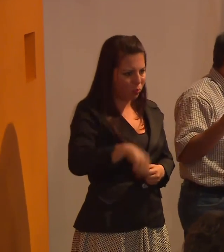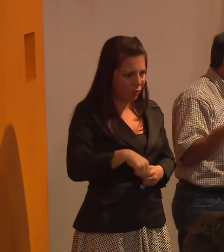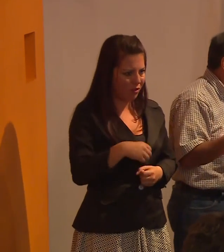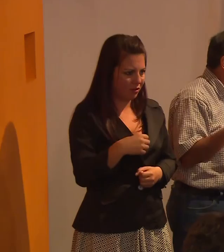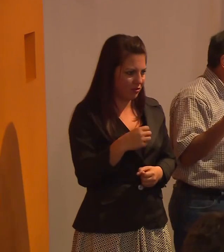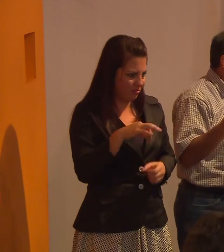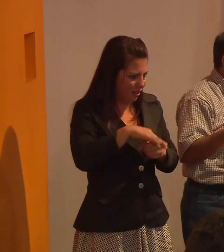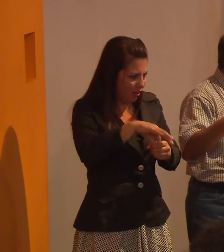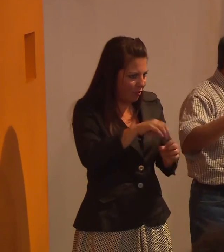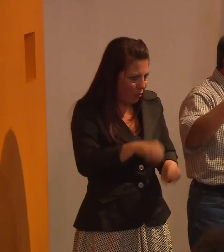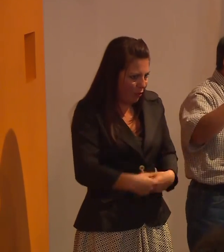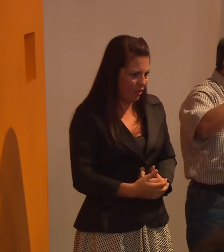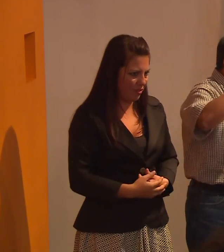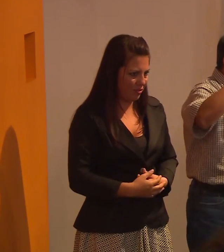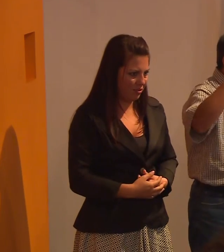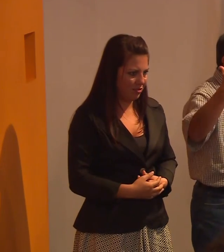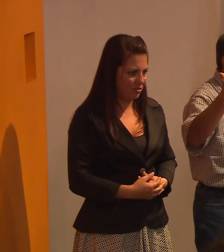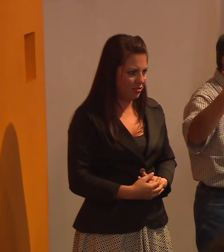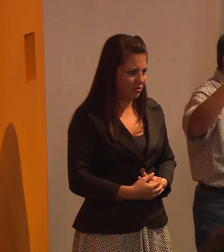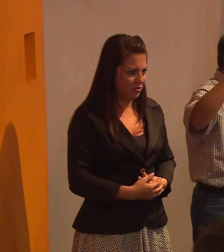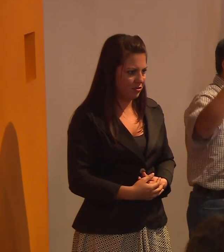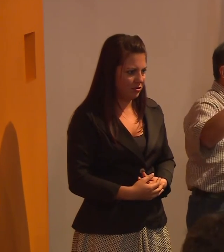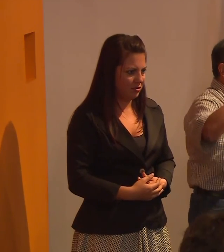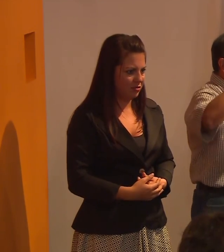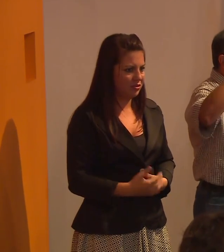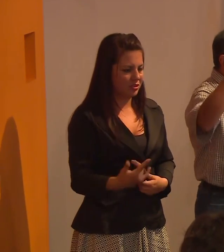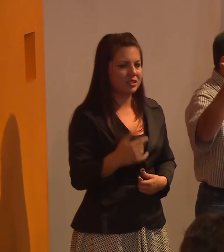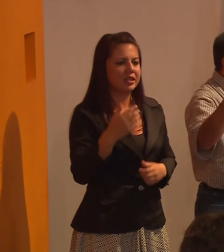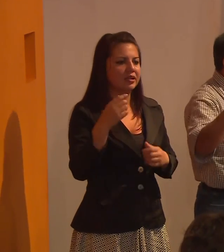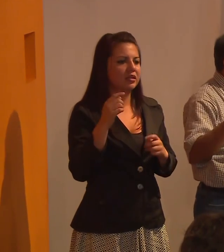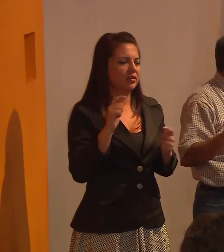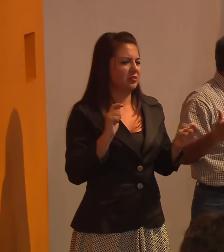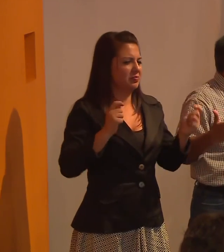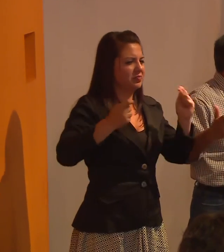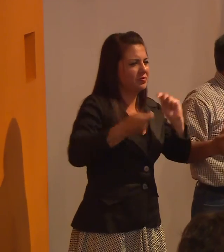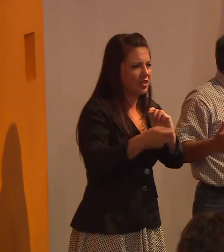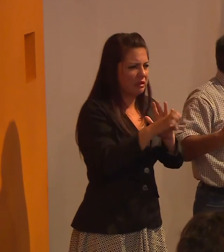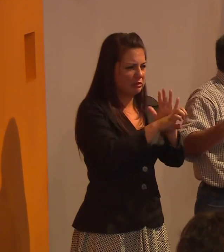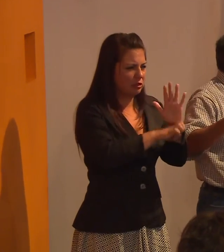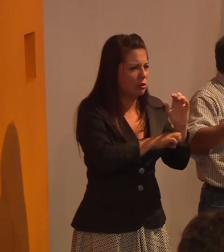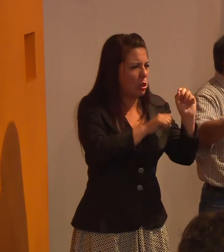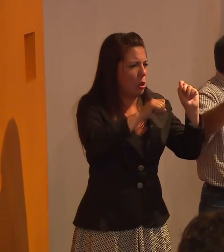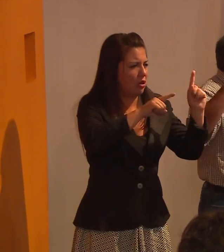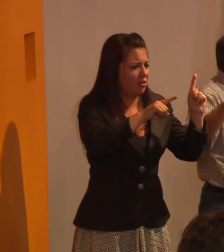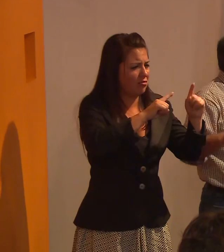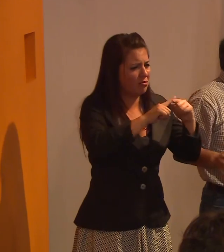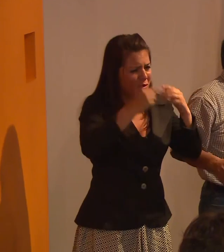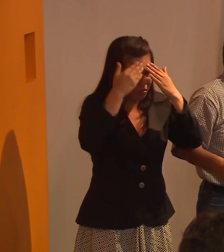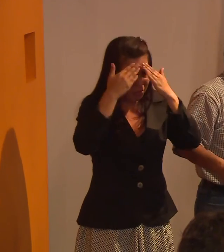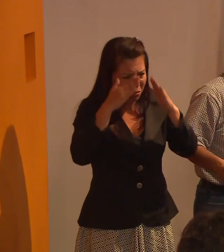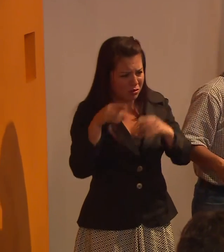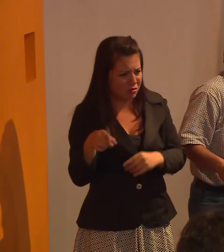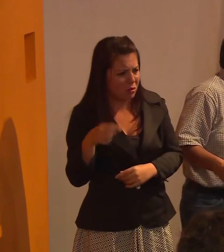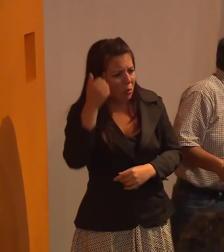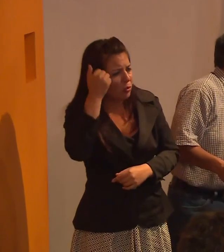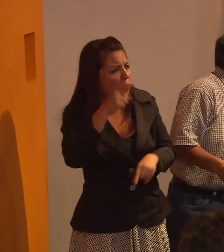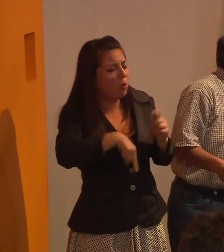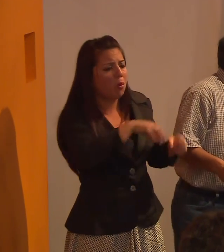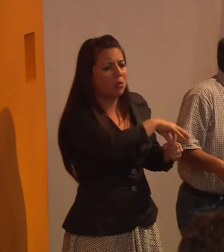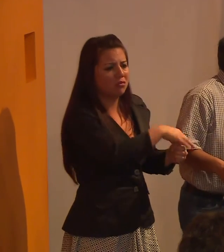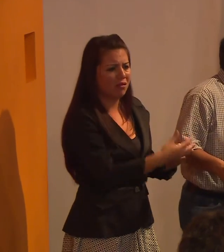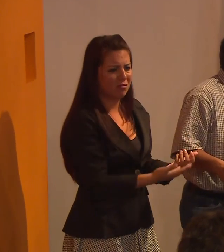manera un proceso de reforma del conjunto de estatutos o una reforma orgánica puede ser democrática cuando hay profesores que ni siquiera pueden